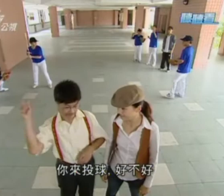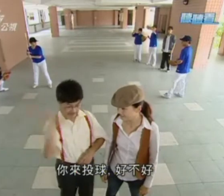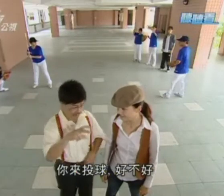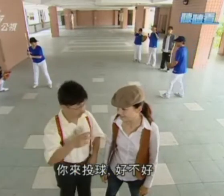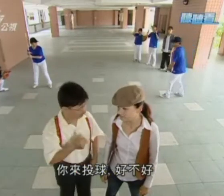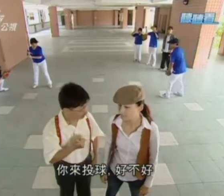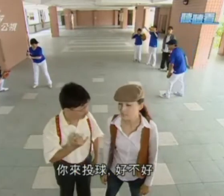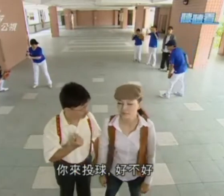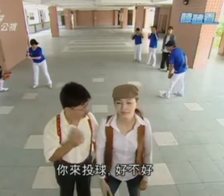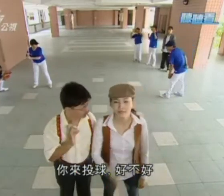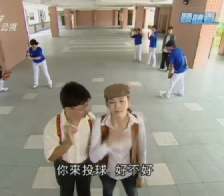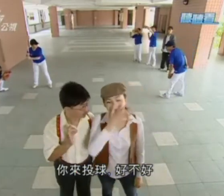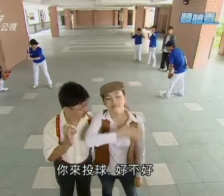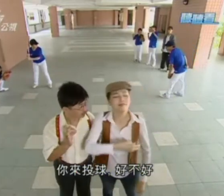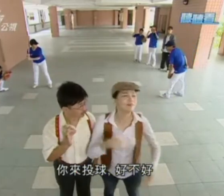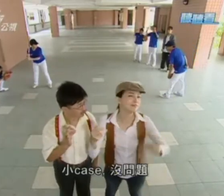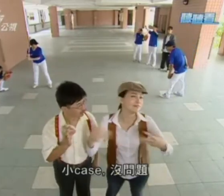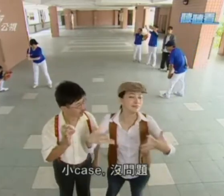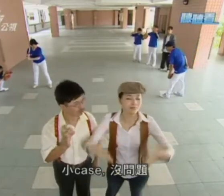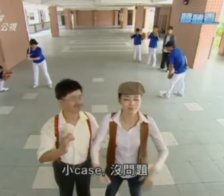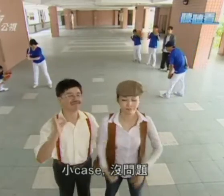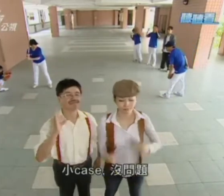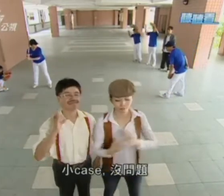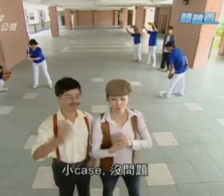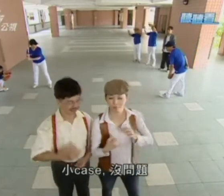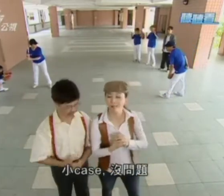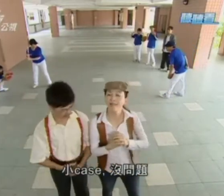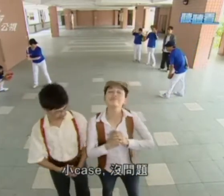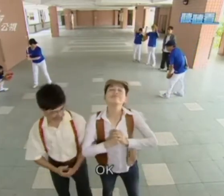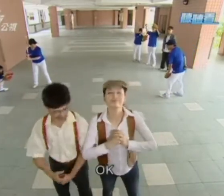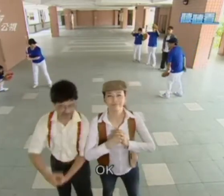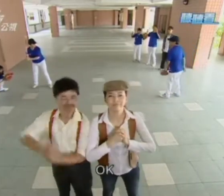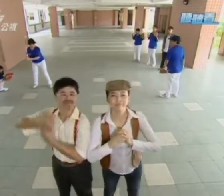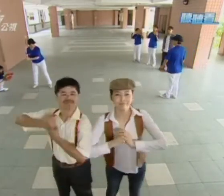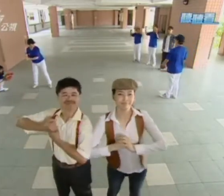球，好不好？ 小 case 没问题。 OK。啊。